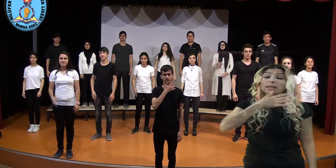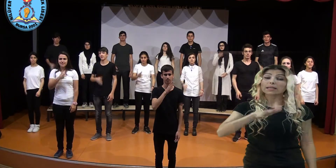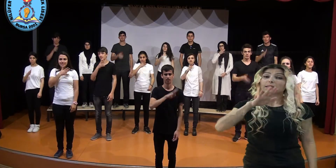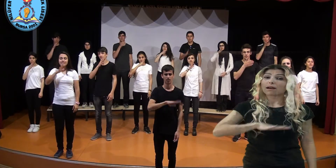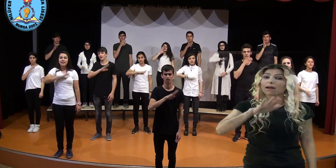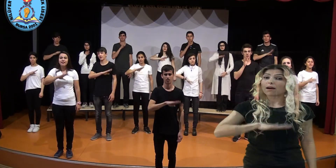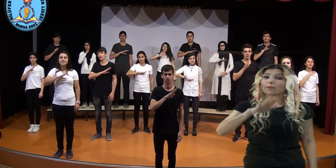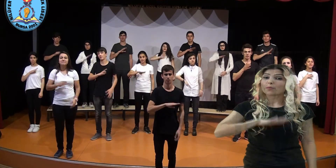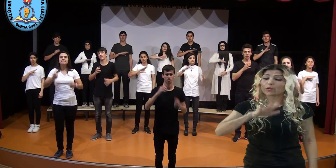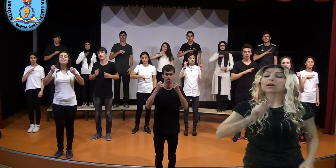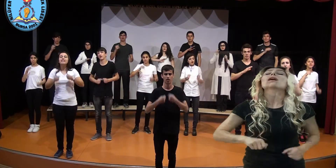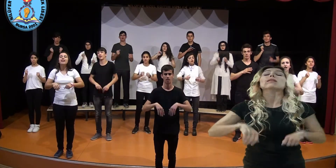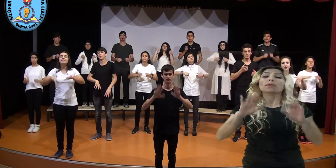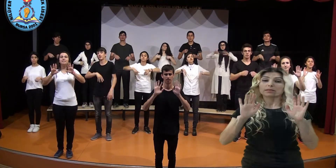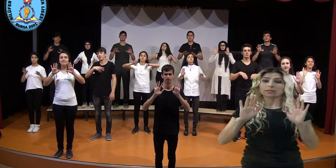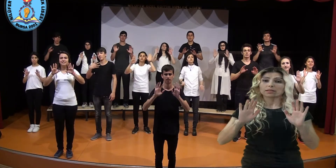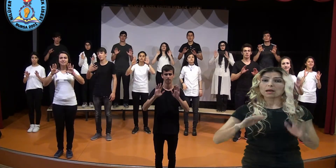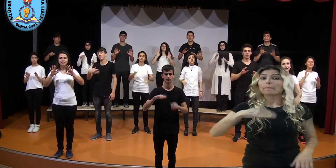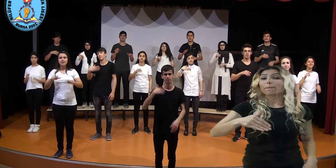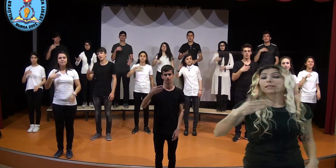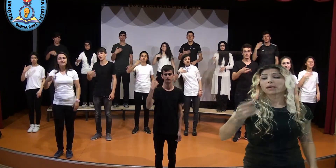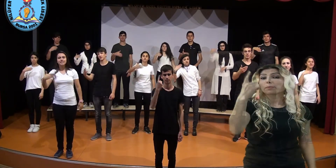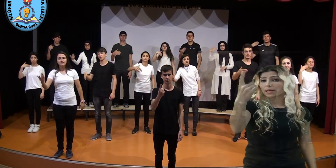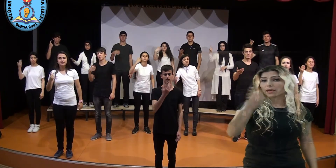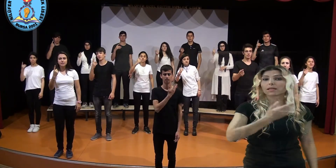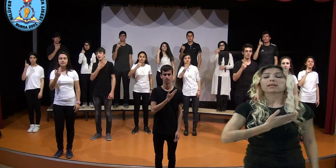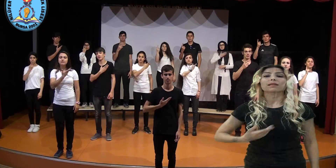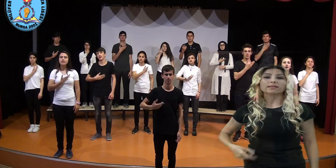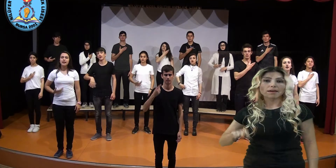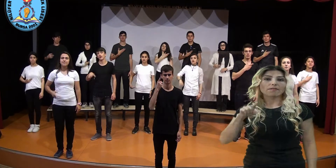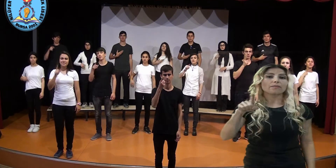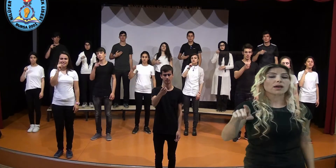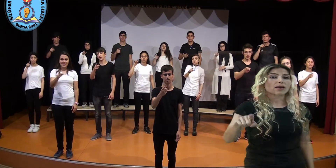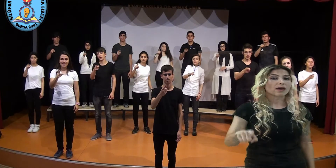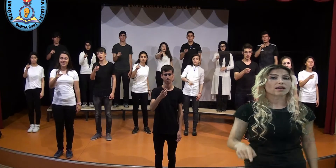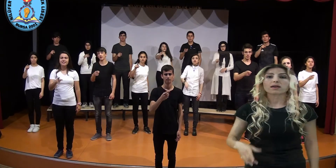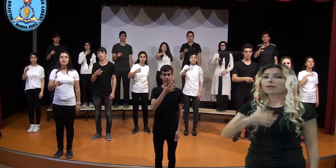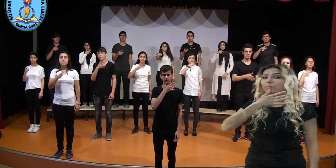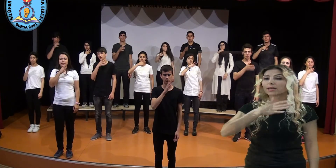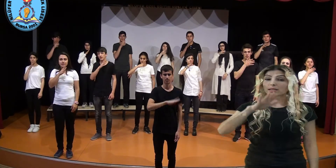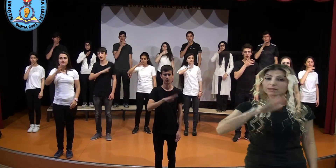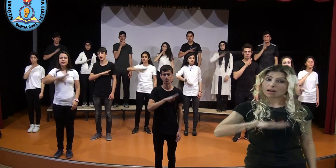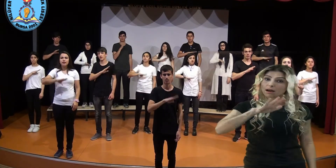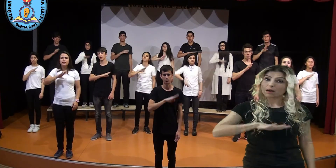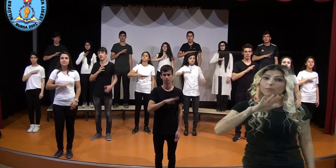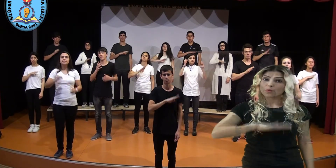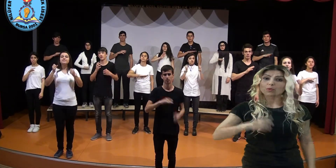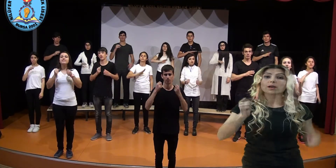Bir kitahammül kalmalı, başka birini sevmene. Bir